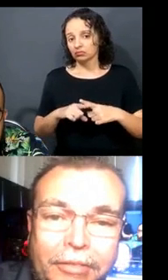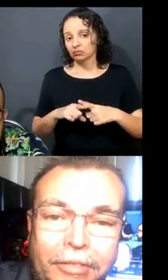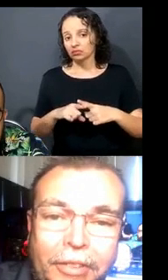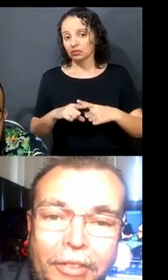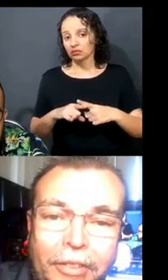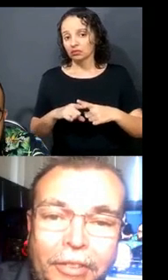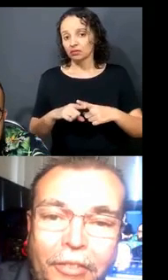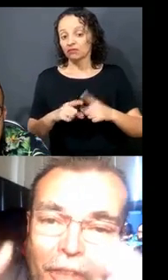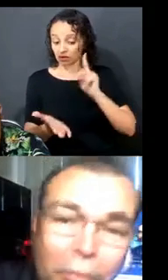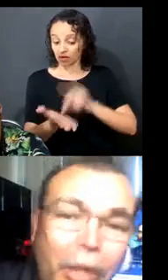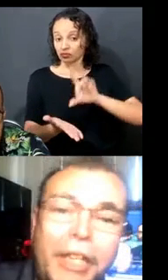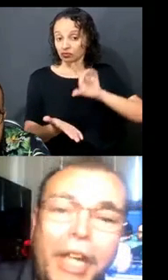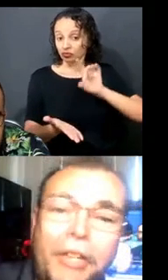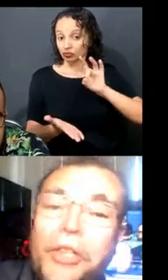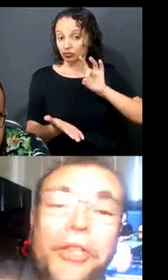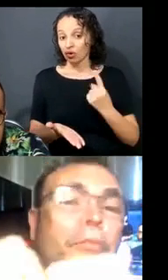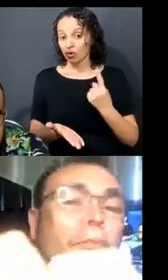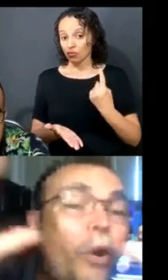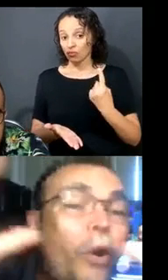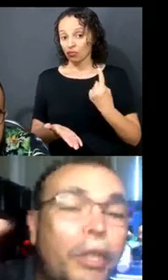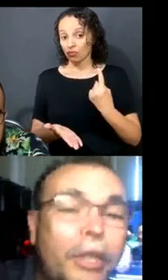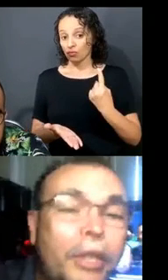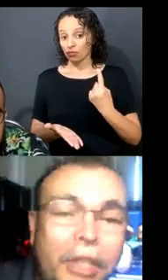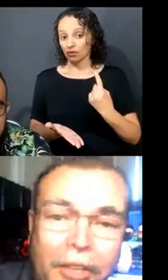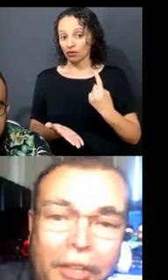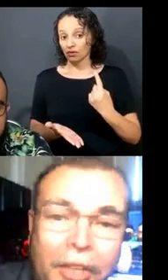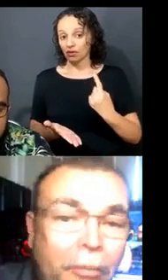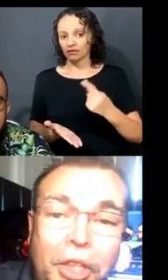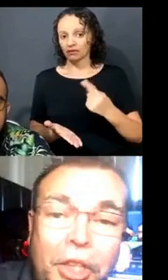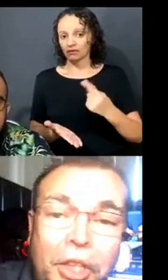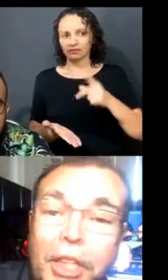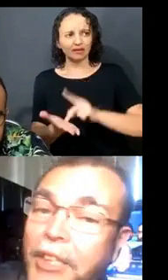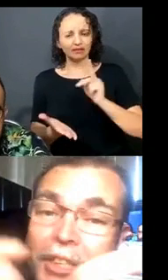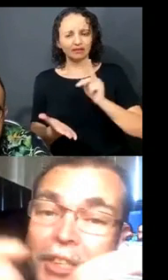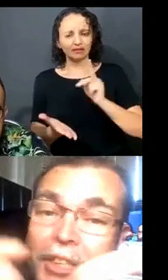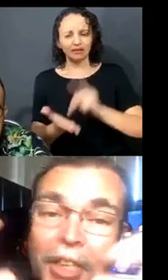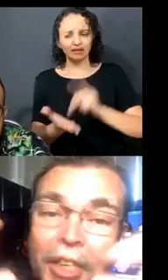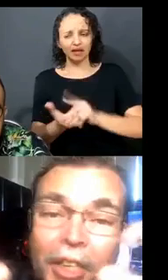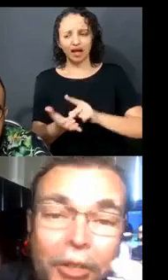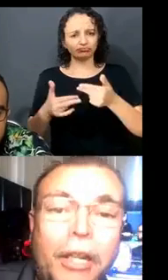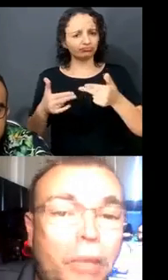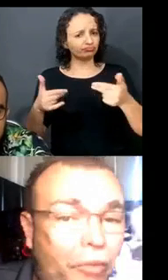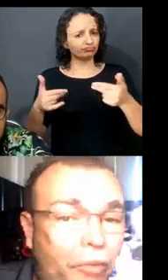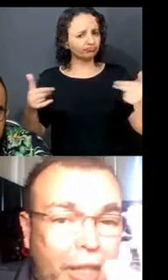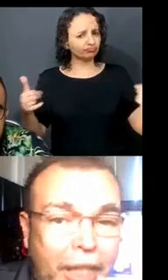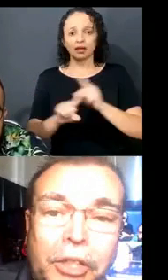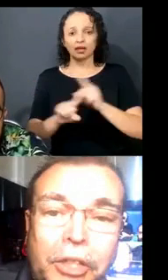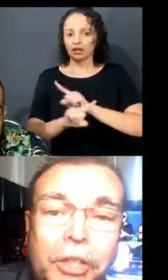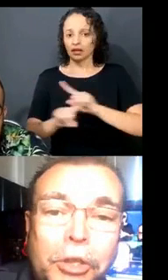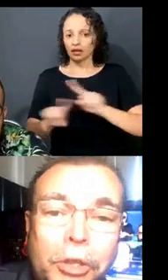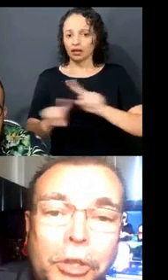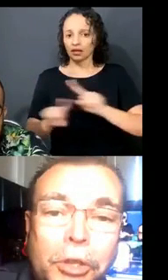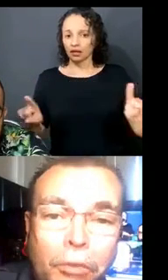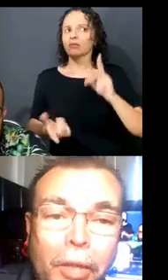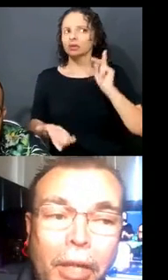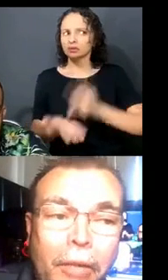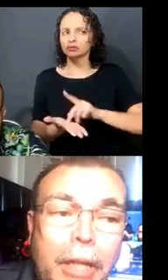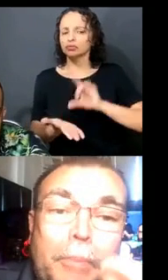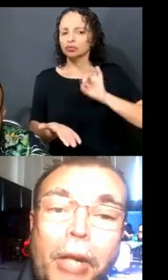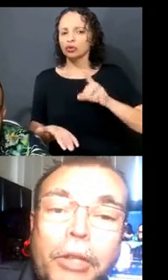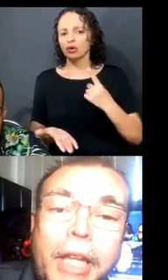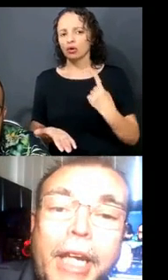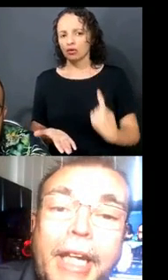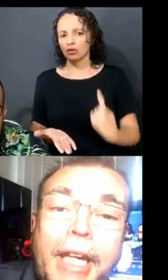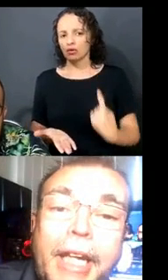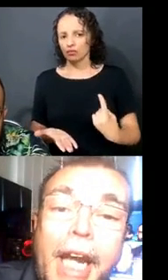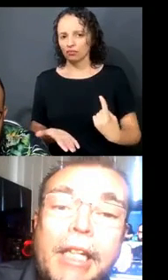verdade só existe uma. Só existe uma verdade, não existe muitas verdades. Mentiras existem inúmeras, mas verdade só